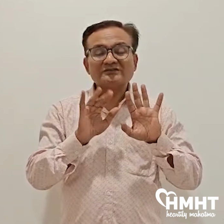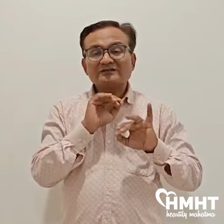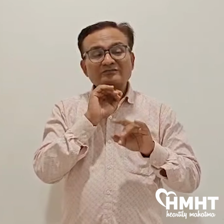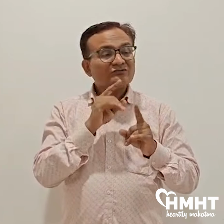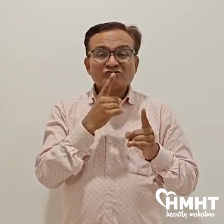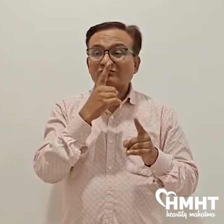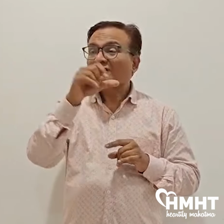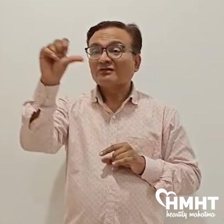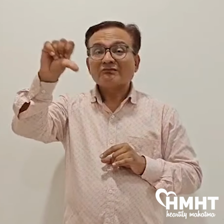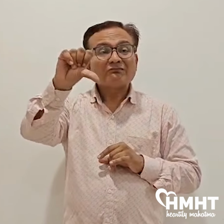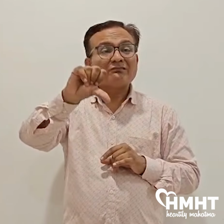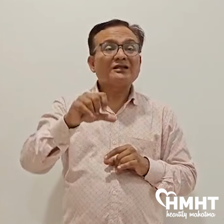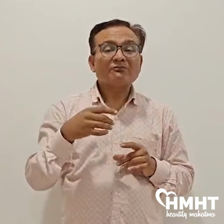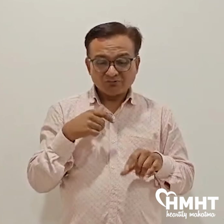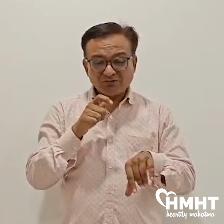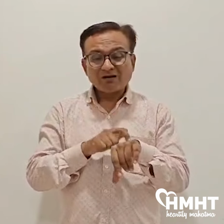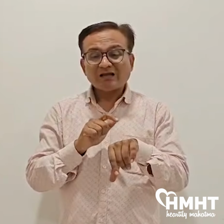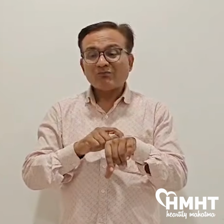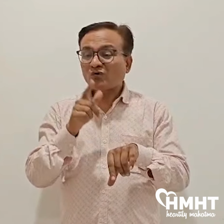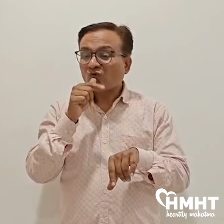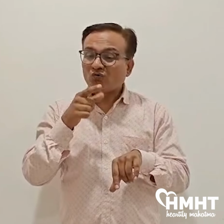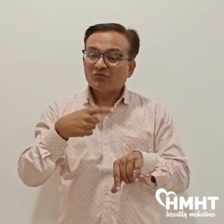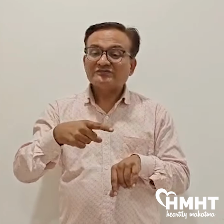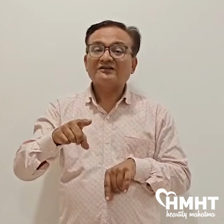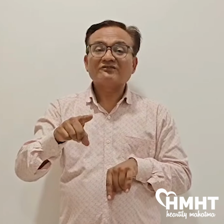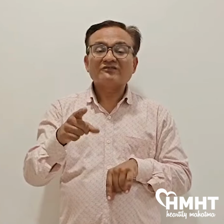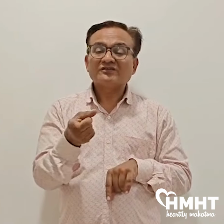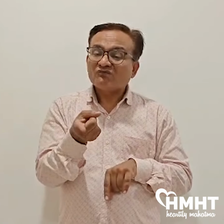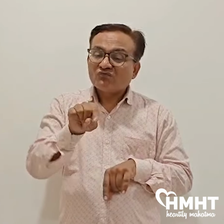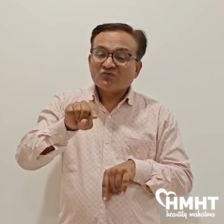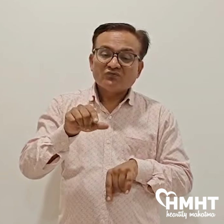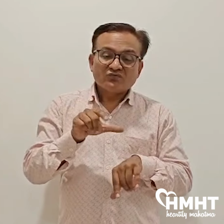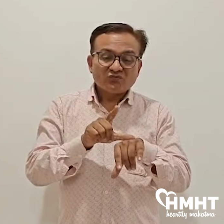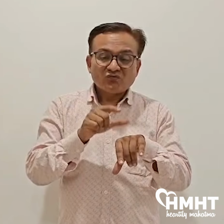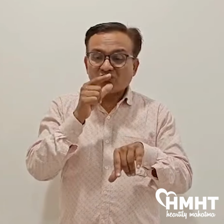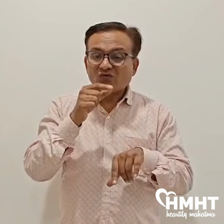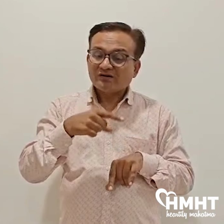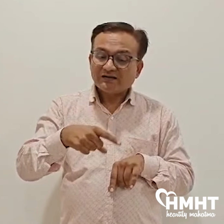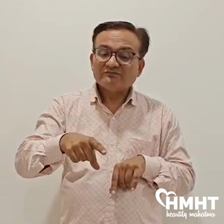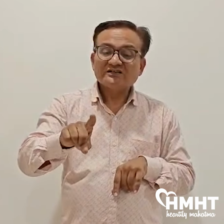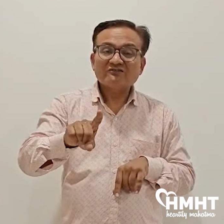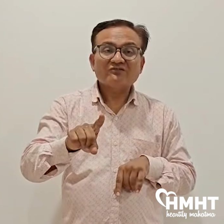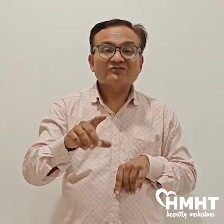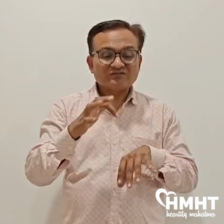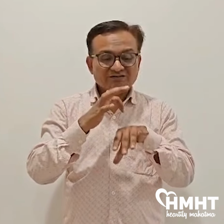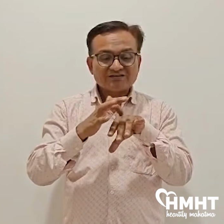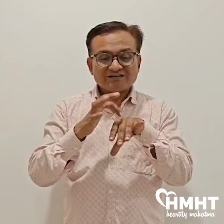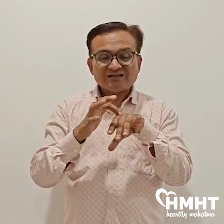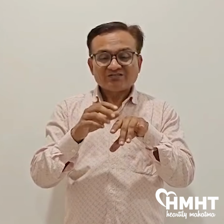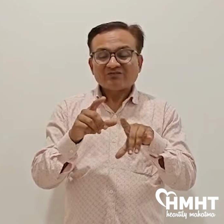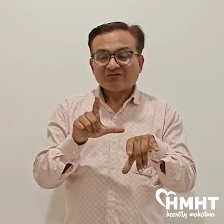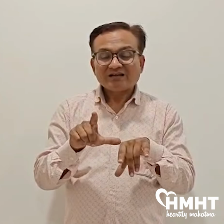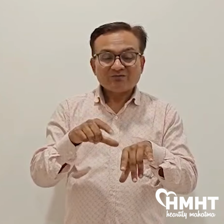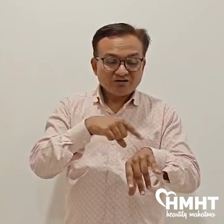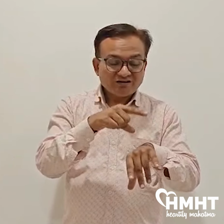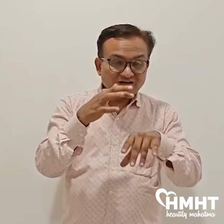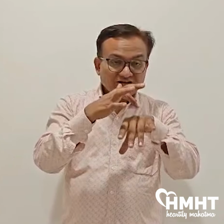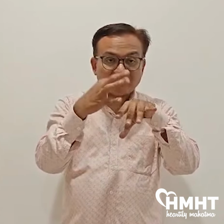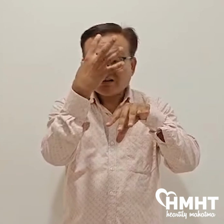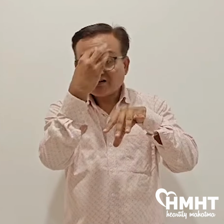તારા અવળા ટાઈમ ચાલી રહ્યો છે, ખરાબ ટાઈમ ચાલી રહ્યો, એટલે હવે તું ધીરજ પકડ. જેમ રાતનો ટાઈમ હોય 8 કલાક કાઢવા પડે કે